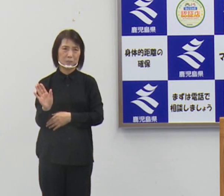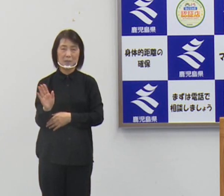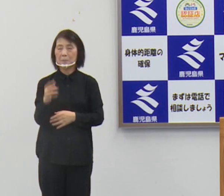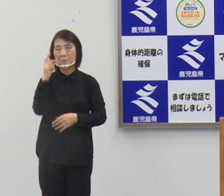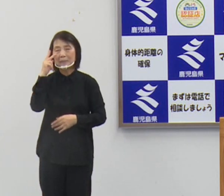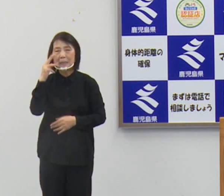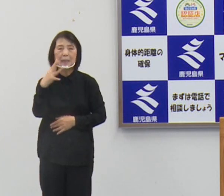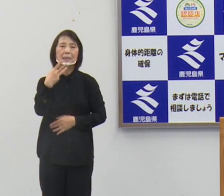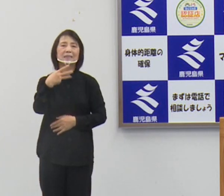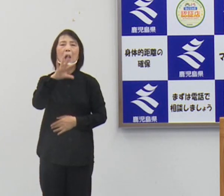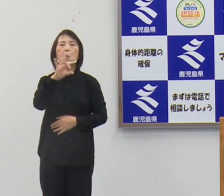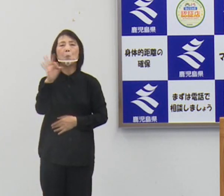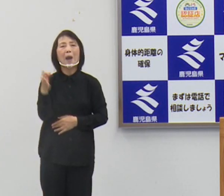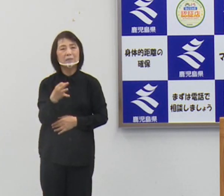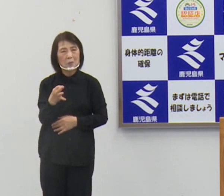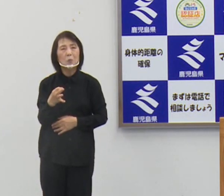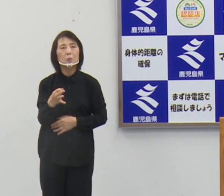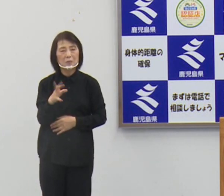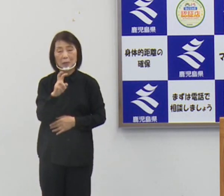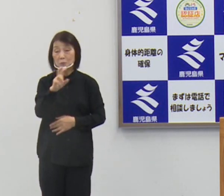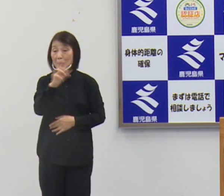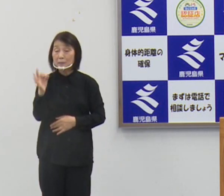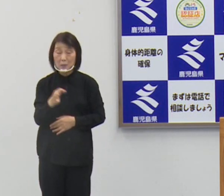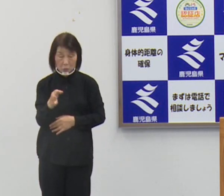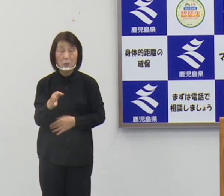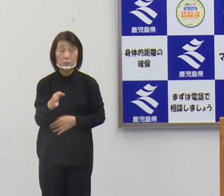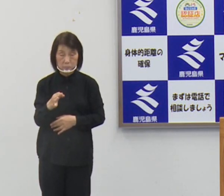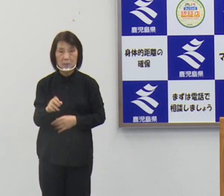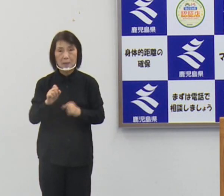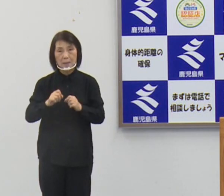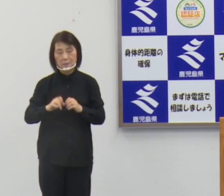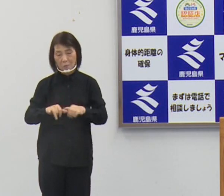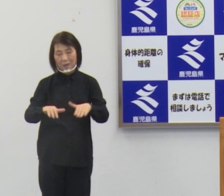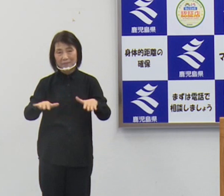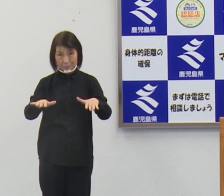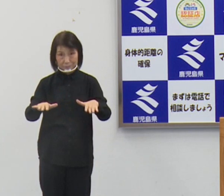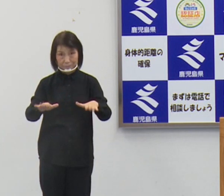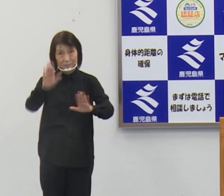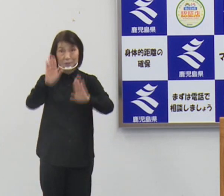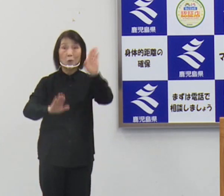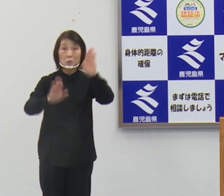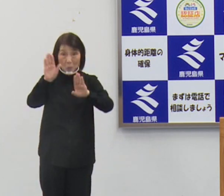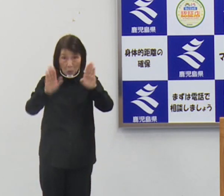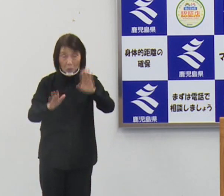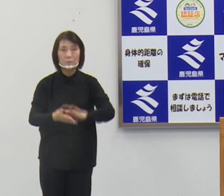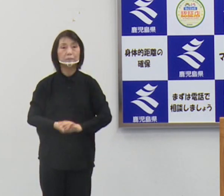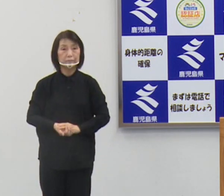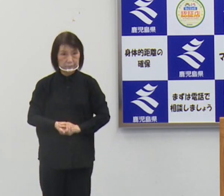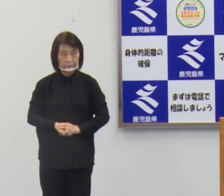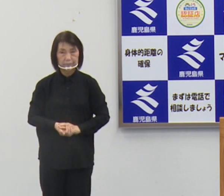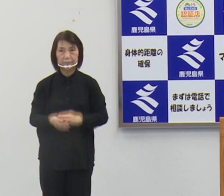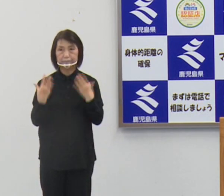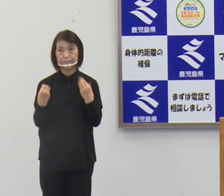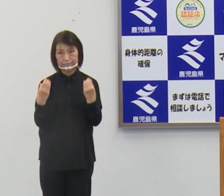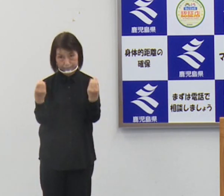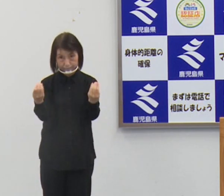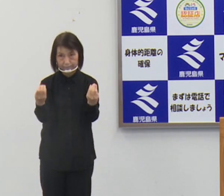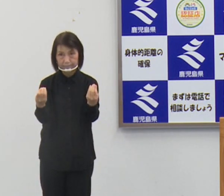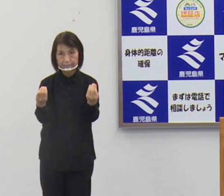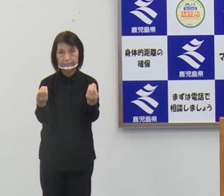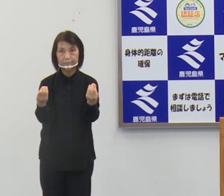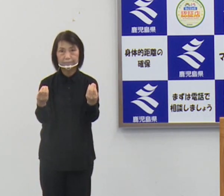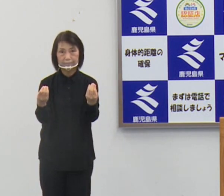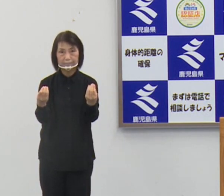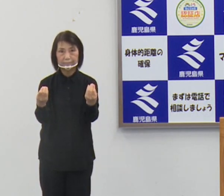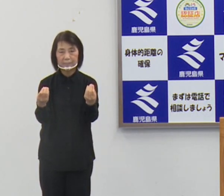3割程度と市中感染が広がっているという状況であり、引き続き酒類